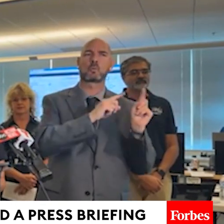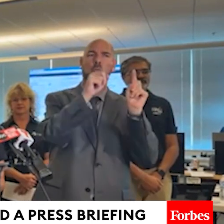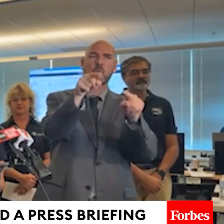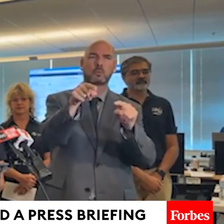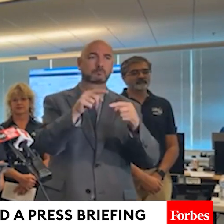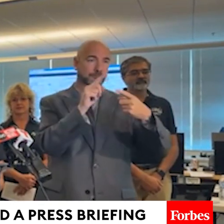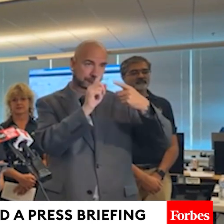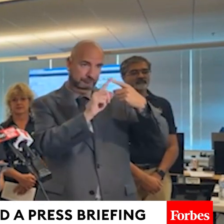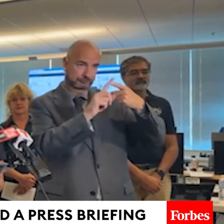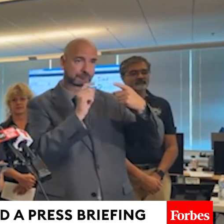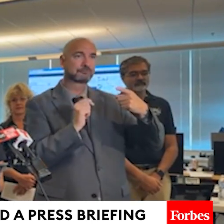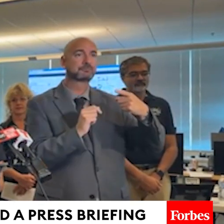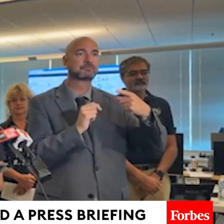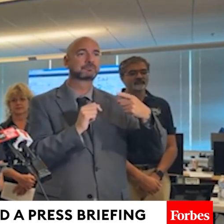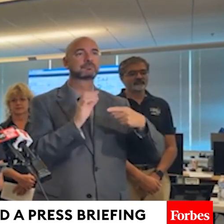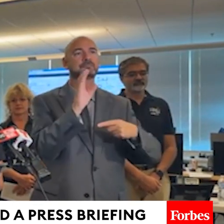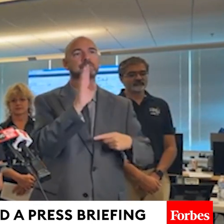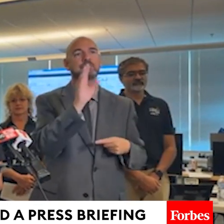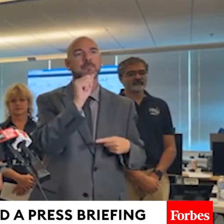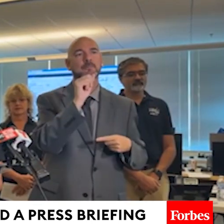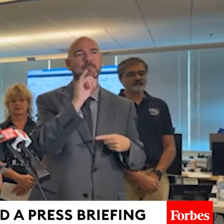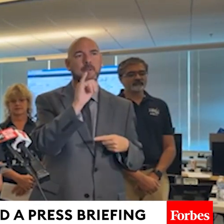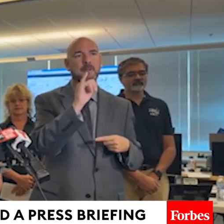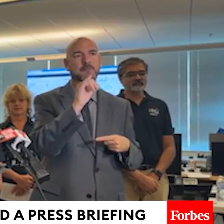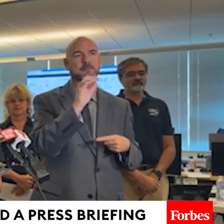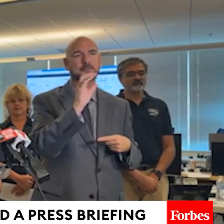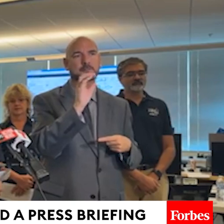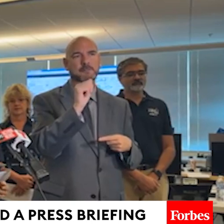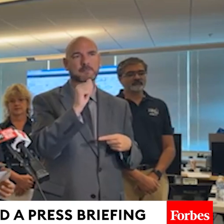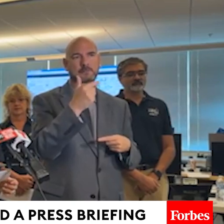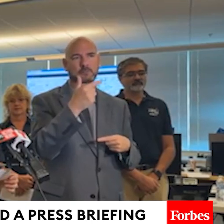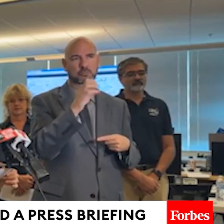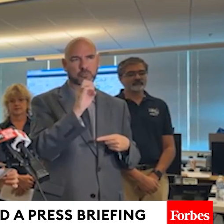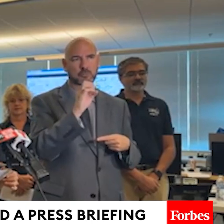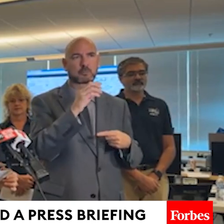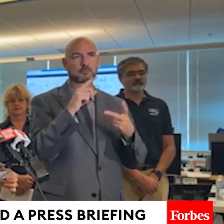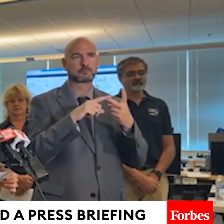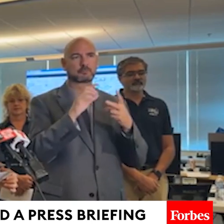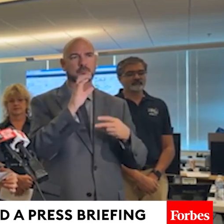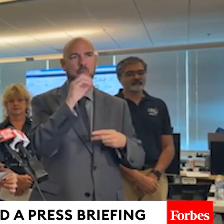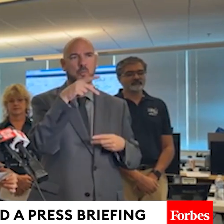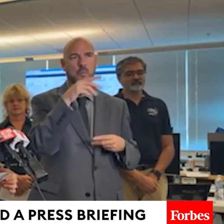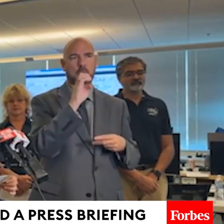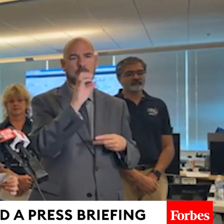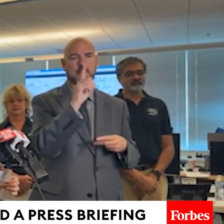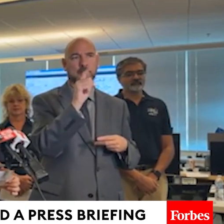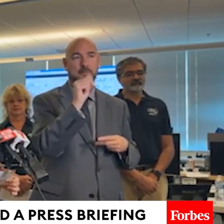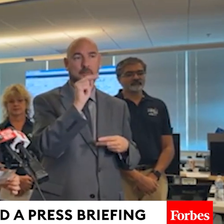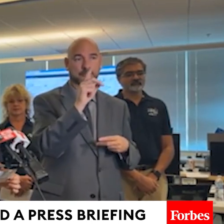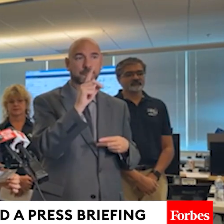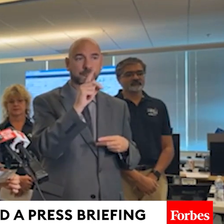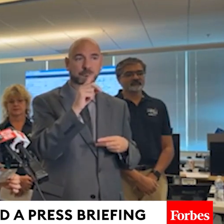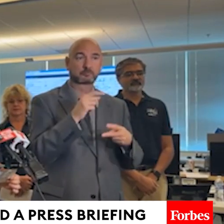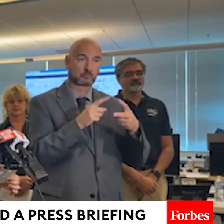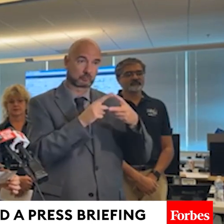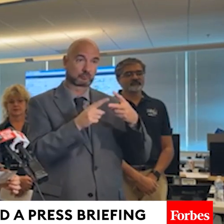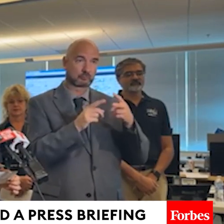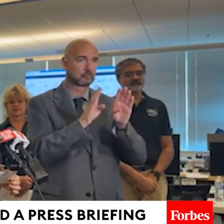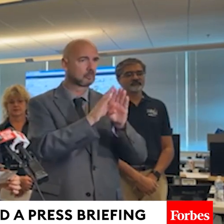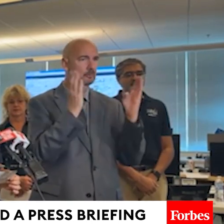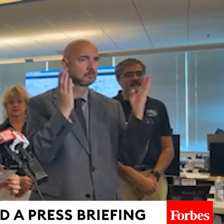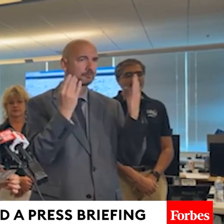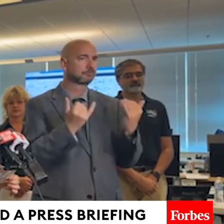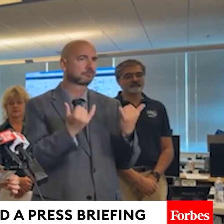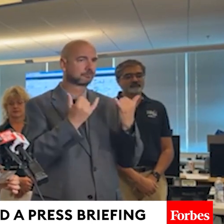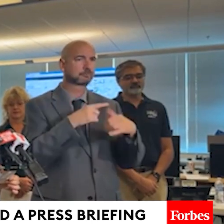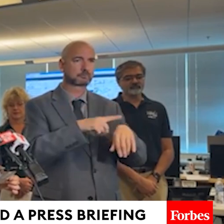Babe Zaharias en Forest Hills y el parque Copeland en la zona universitaria. Abrirán a la 1 de la